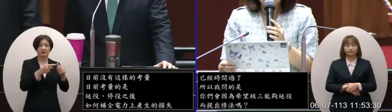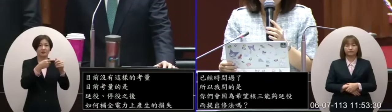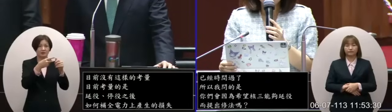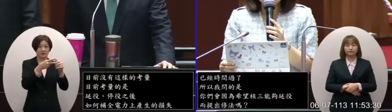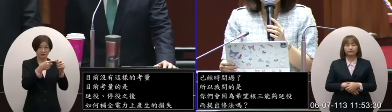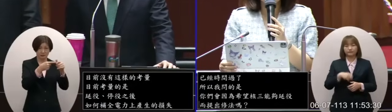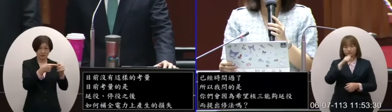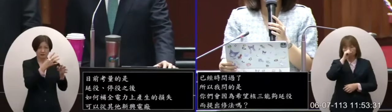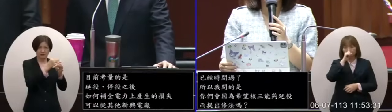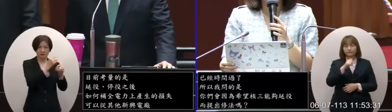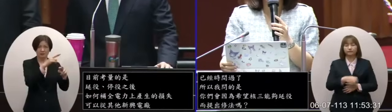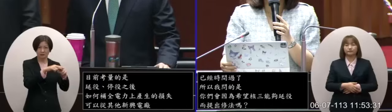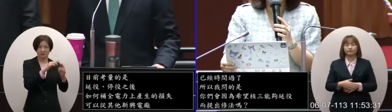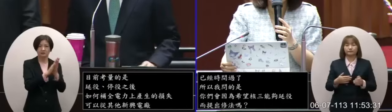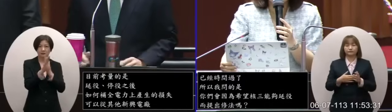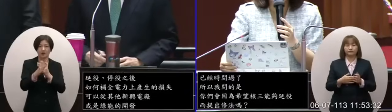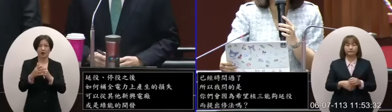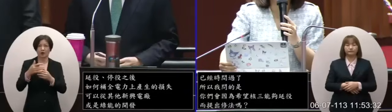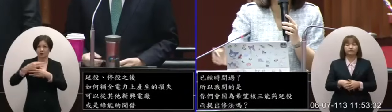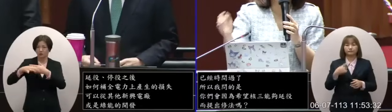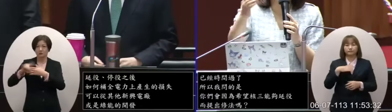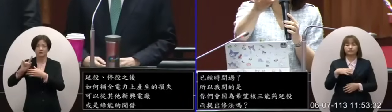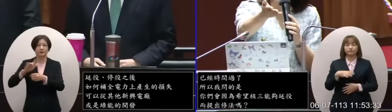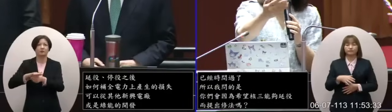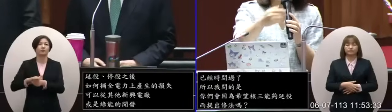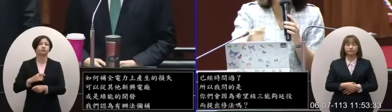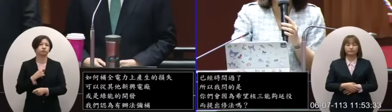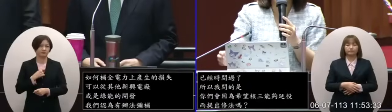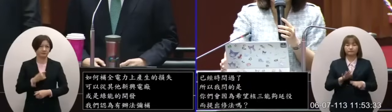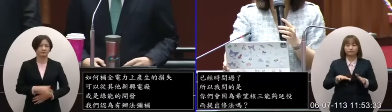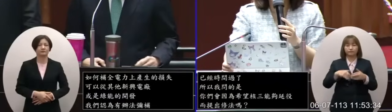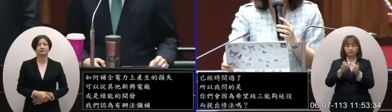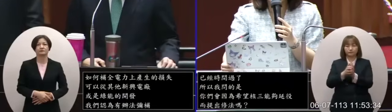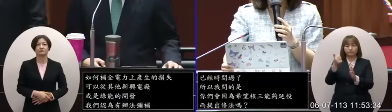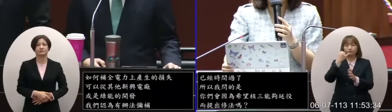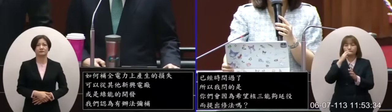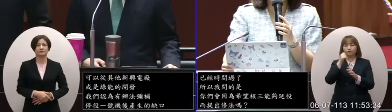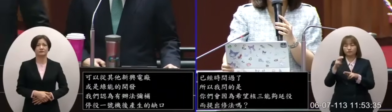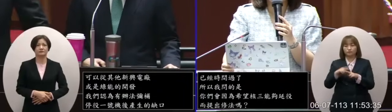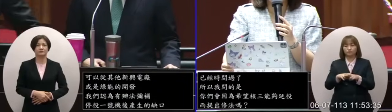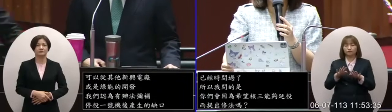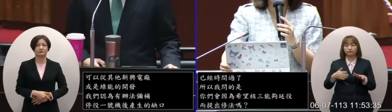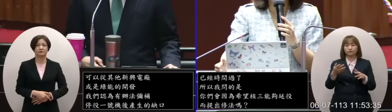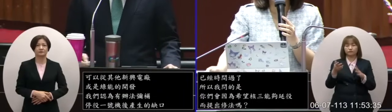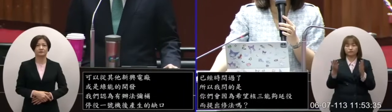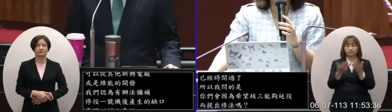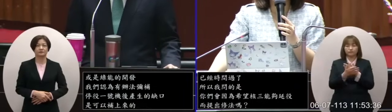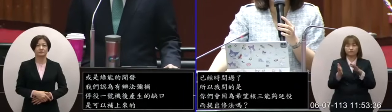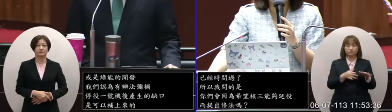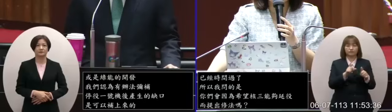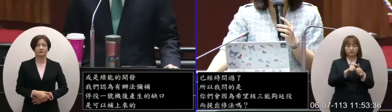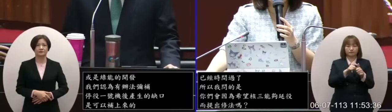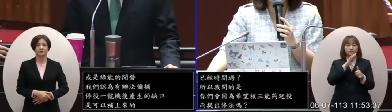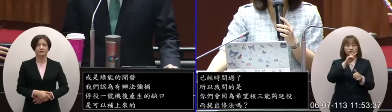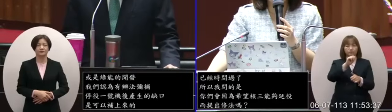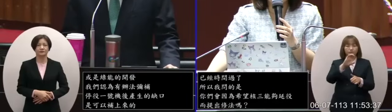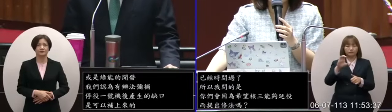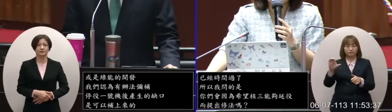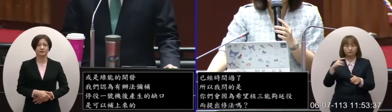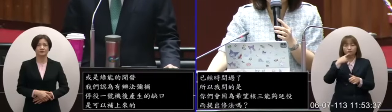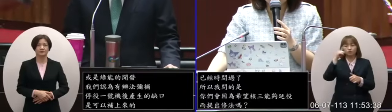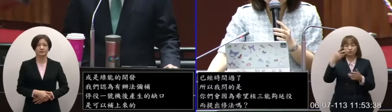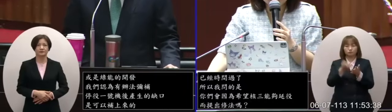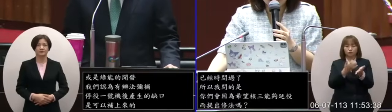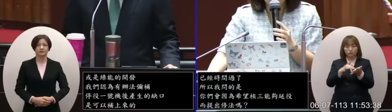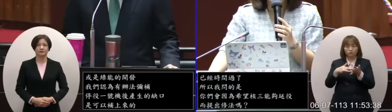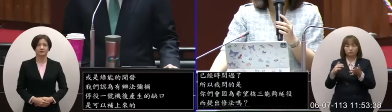缺口， 好， 是可以补上来的。 好，这样我了解了哈。那我们部长可以请回，因为下一个议题哦，我们要问的是 NCC 的诉讼预